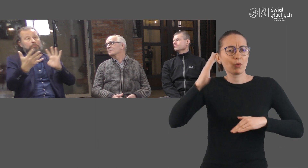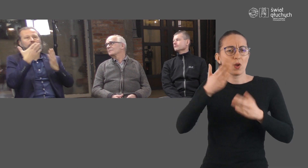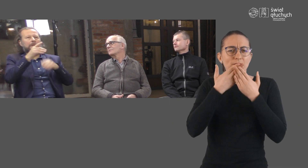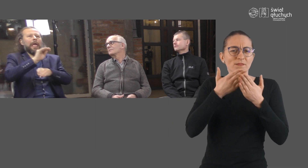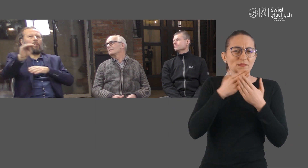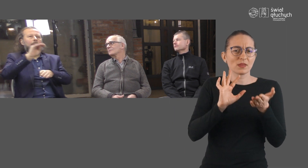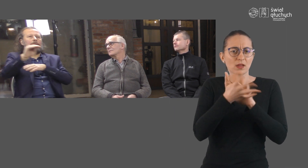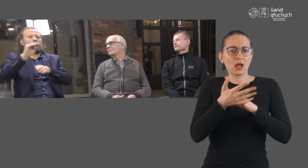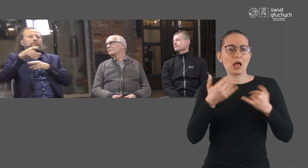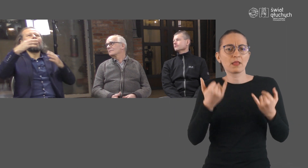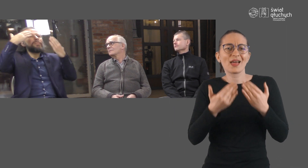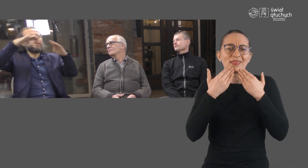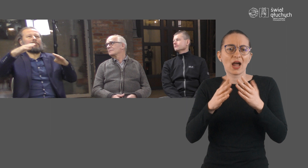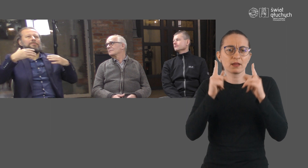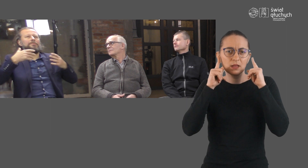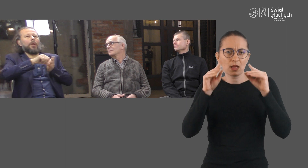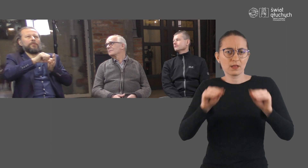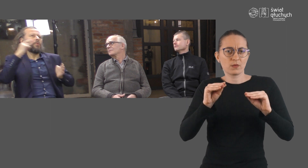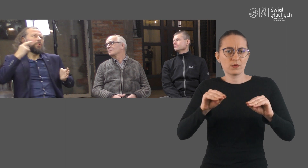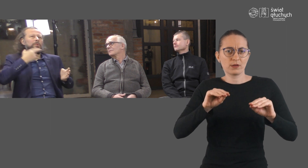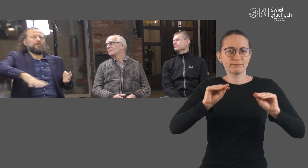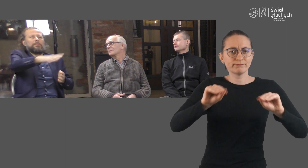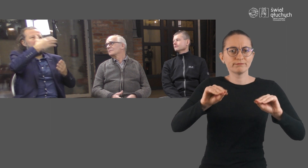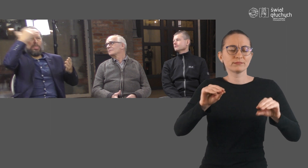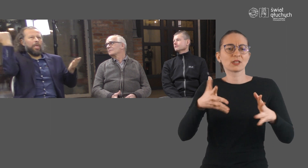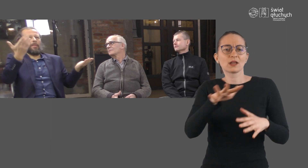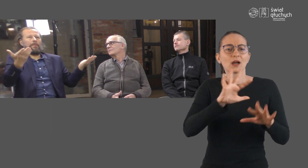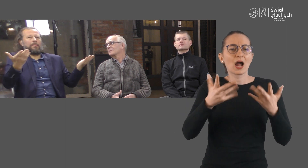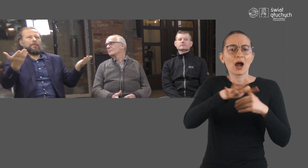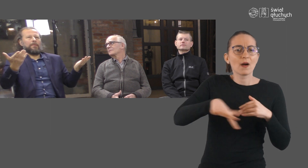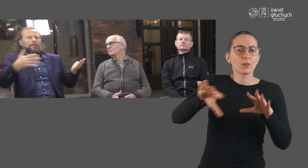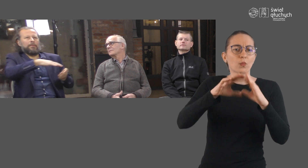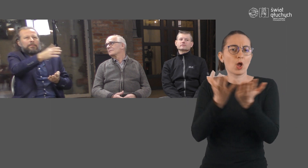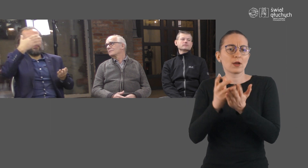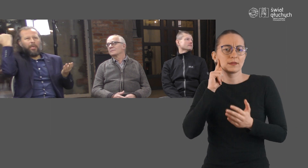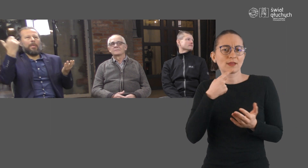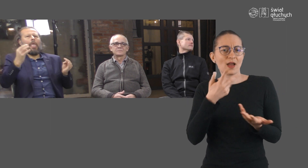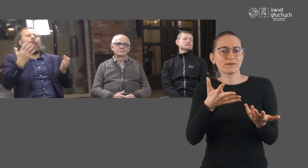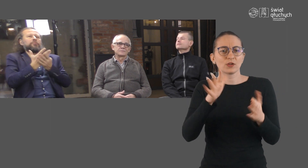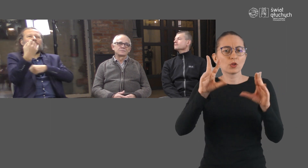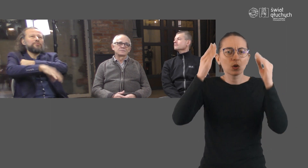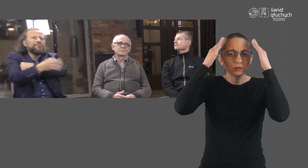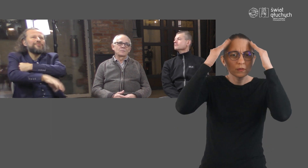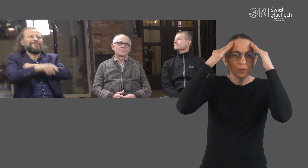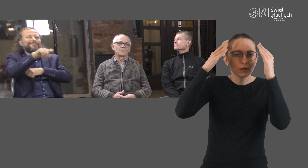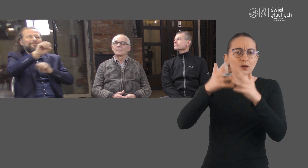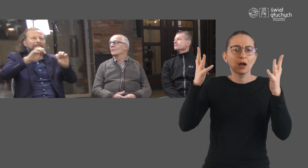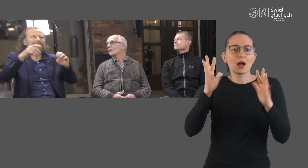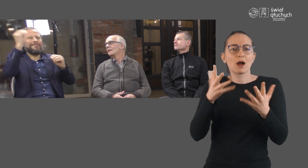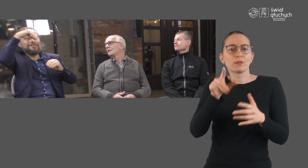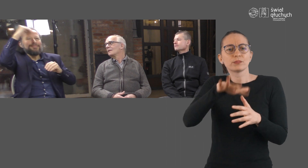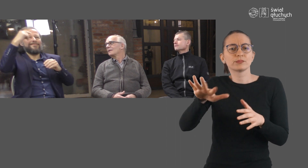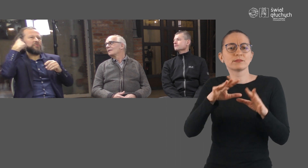naprawdę bardzo często się spotykałem ze słowem niemowa, ale teraz dzięki edukacji, no i w środowisku głuchych,